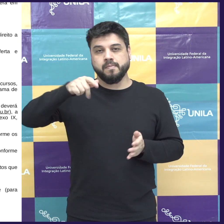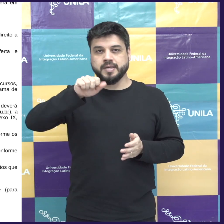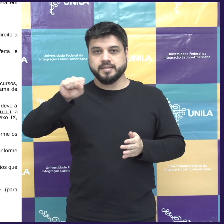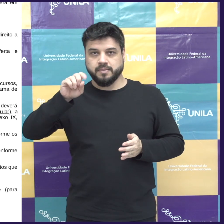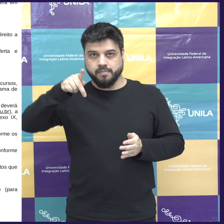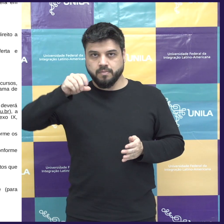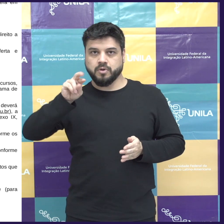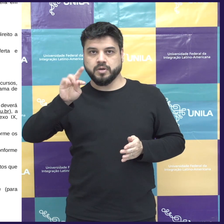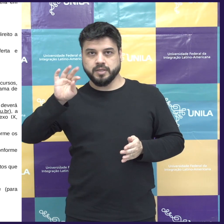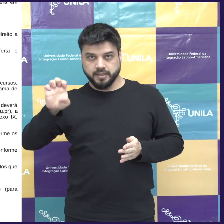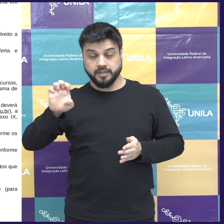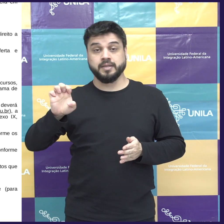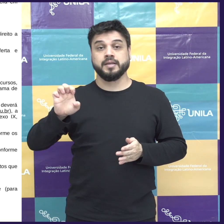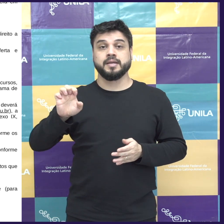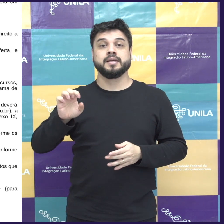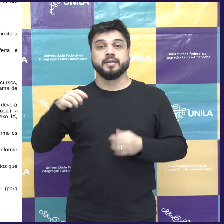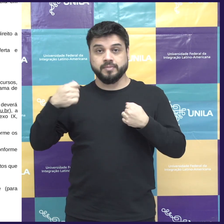data.